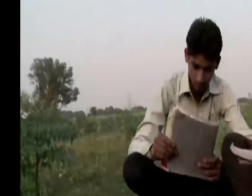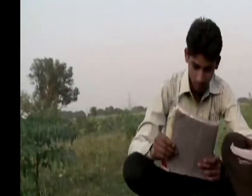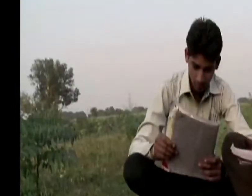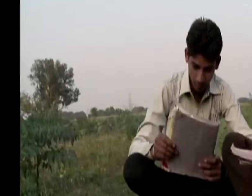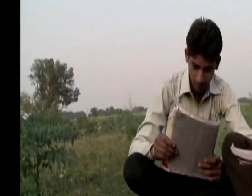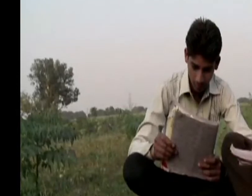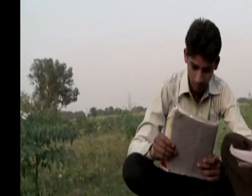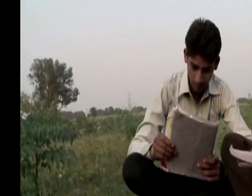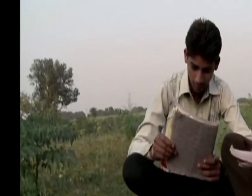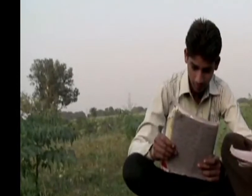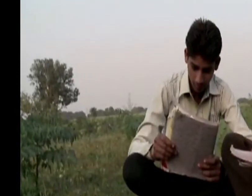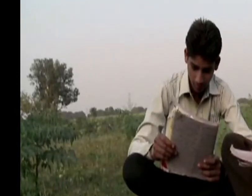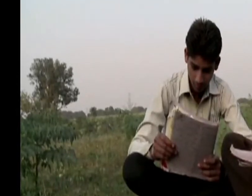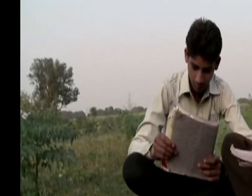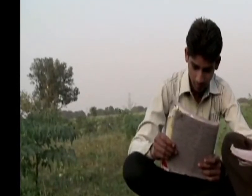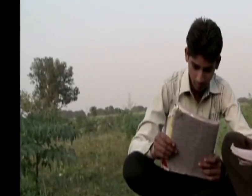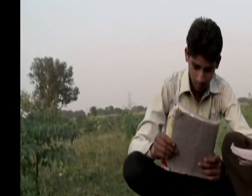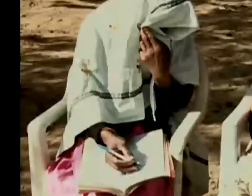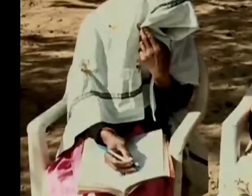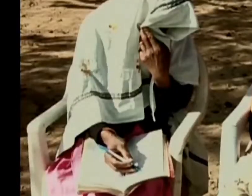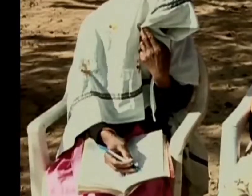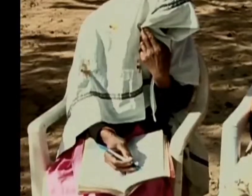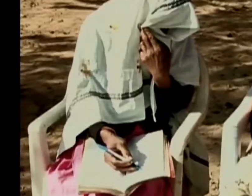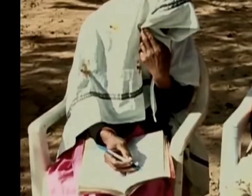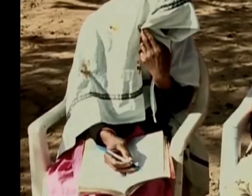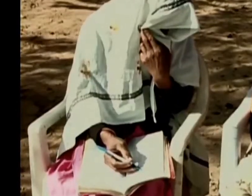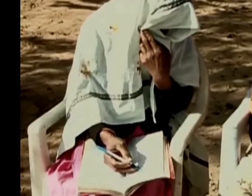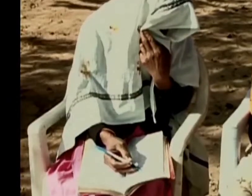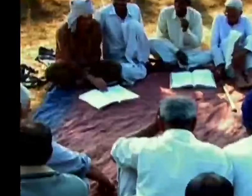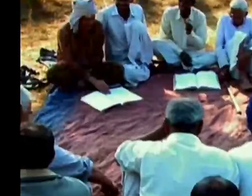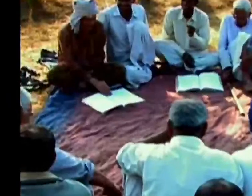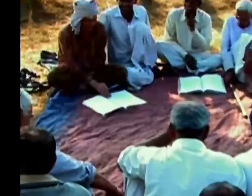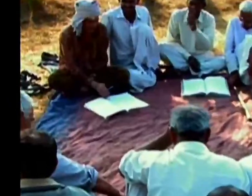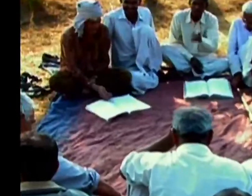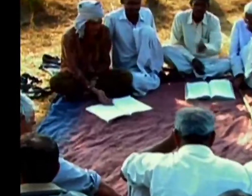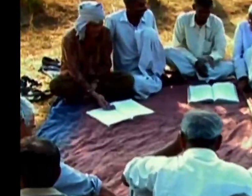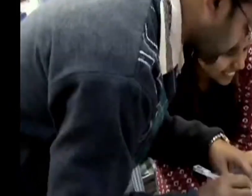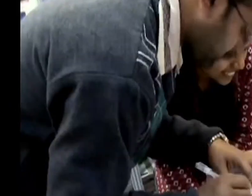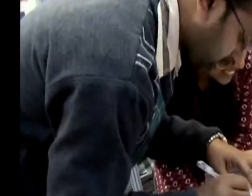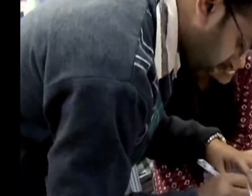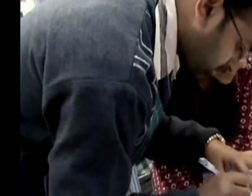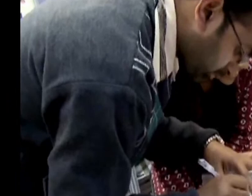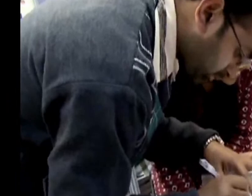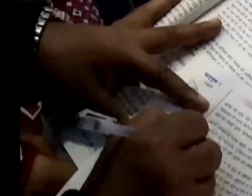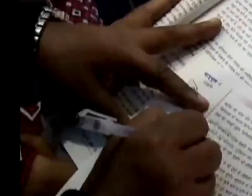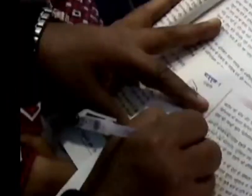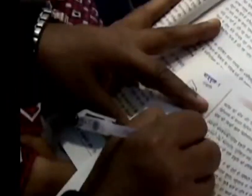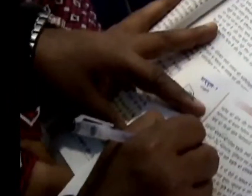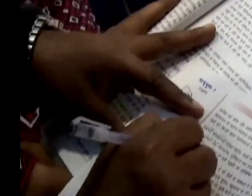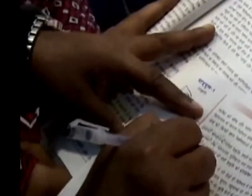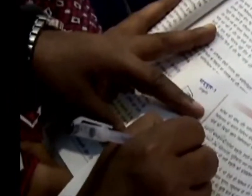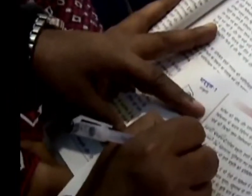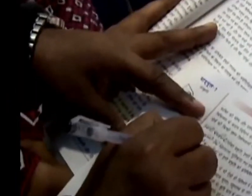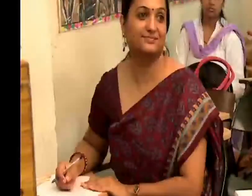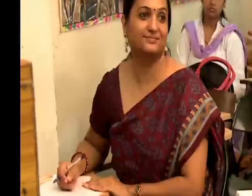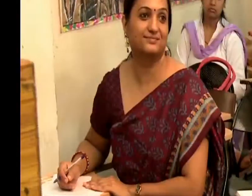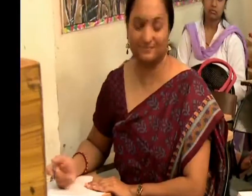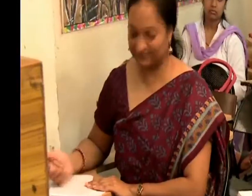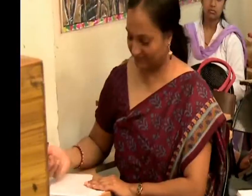कभी पढ़े हम कहीं पढ़े वे विषय के लोच से युक्त हो, कभी पढ़े